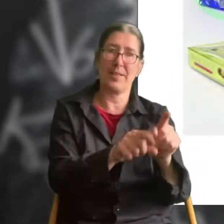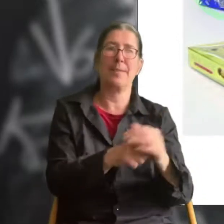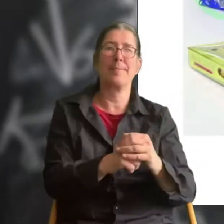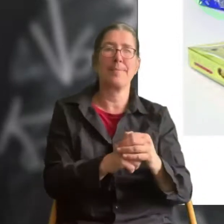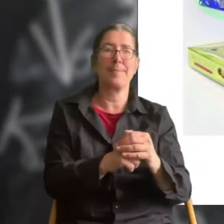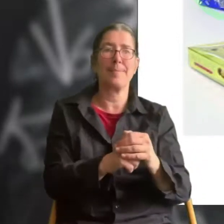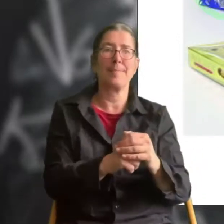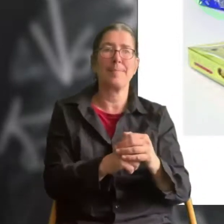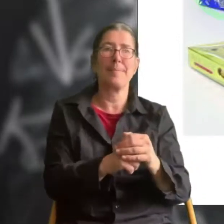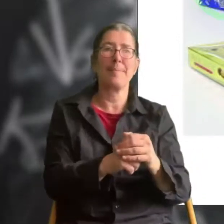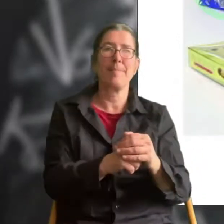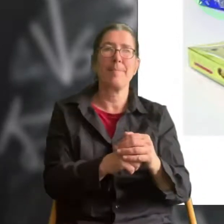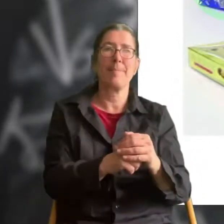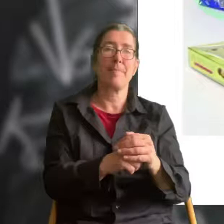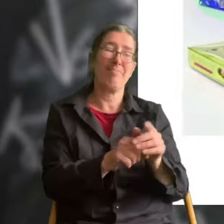Das passt.